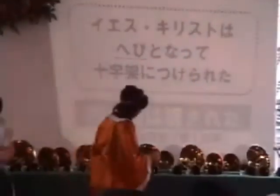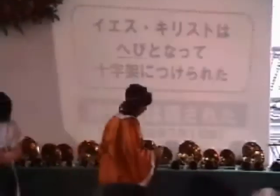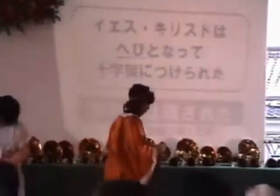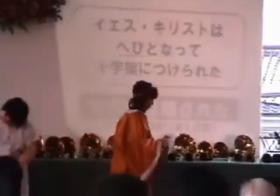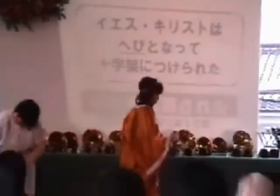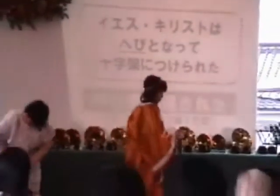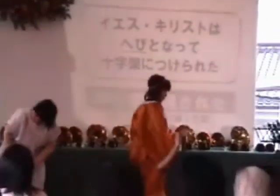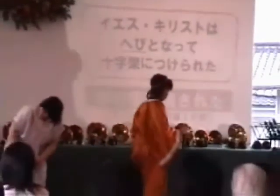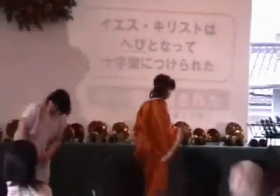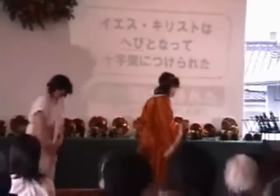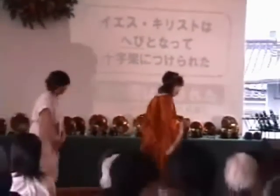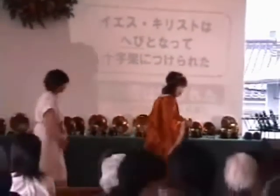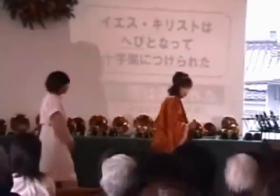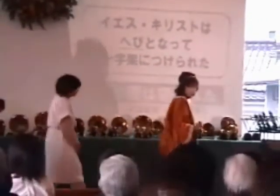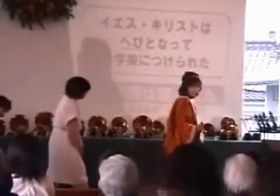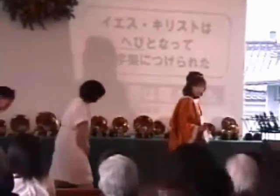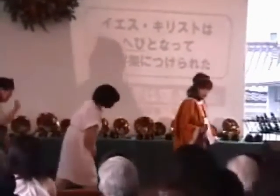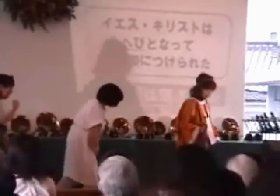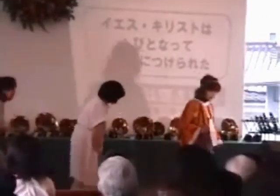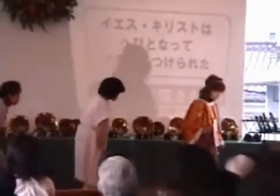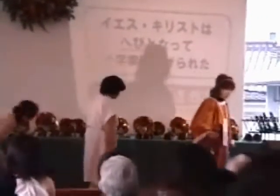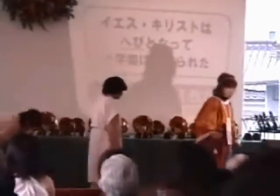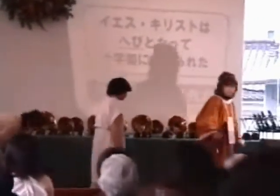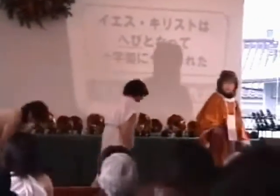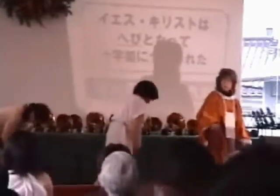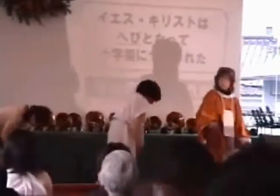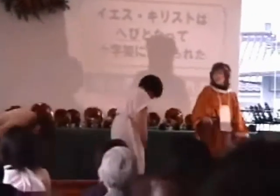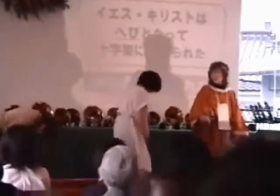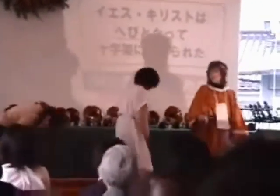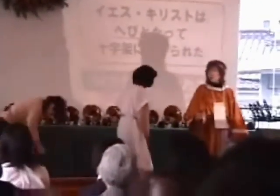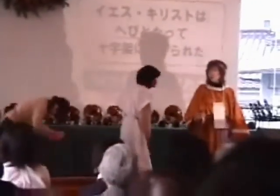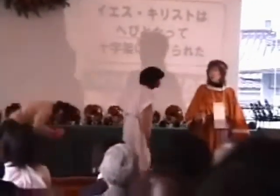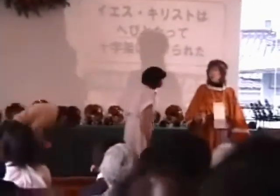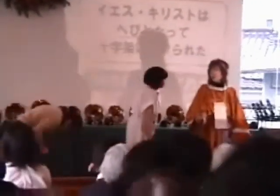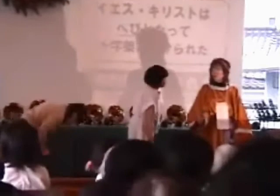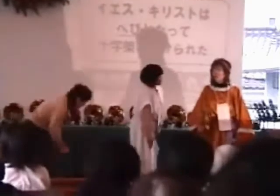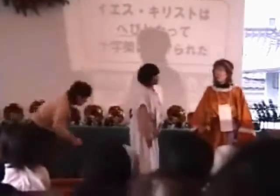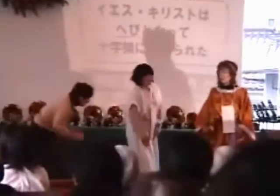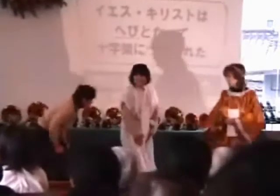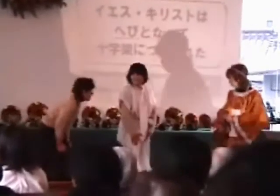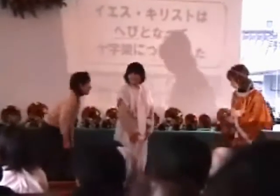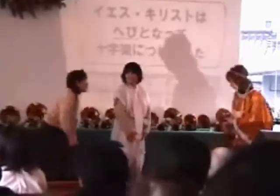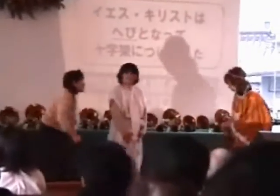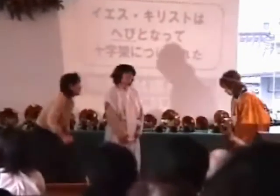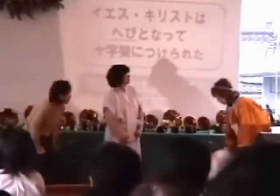ああ大変だ、もうアラノの良好はや飽き飽きした、